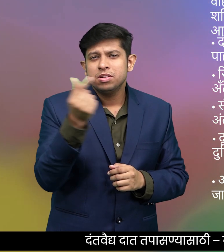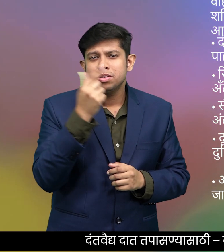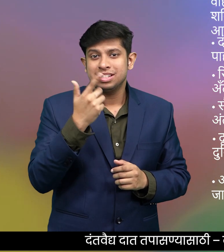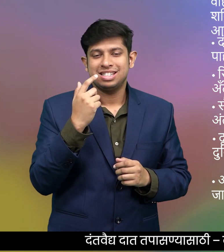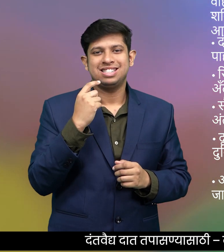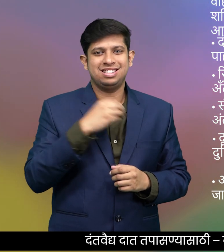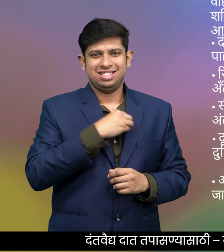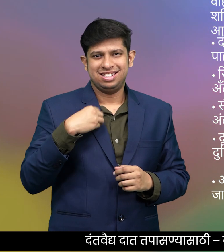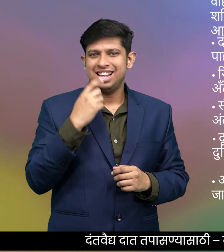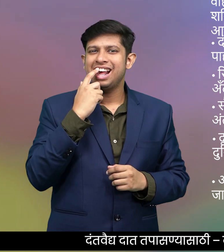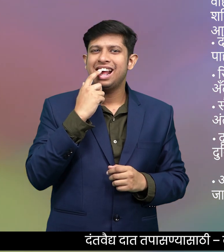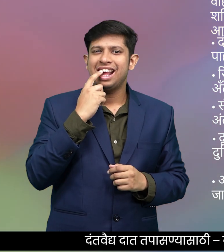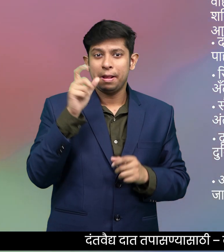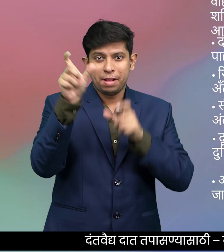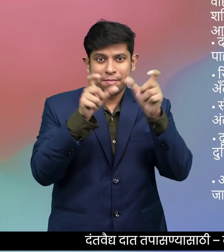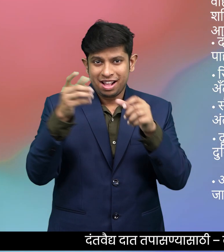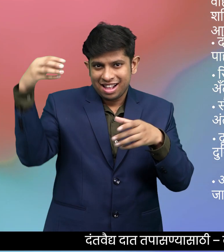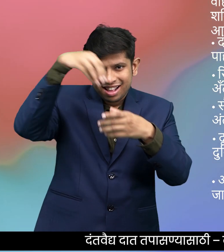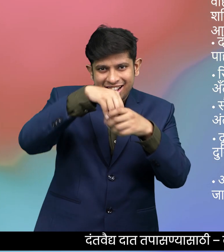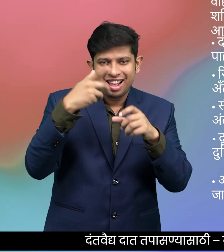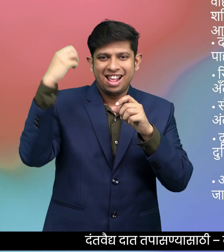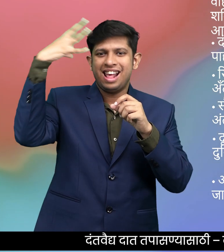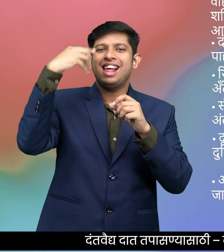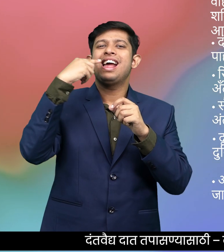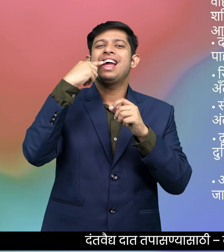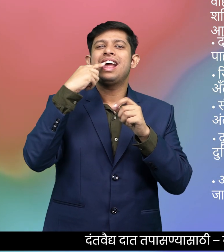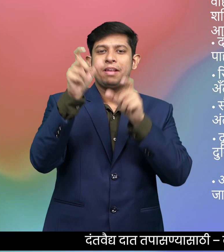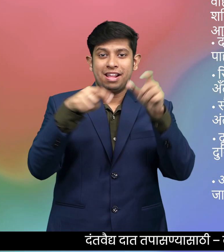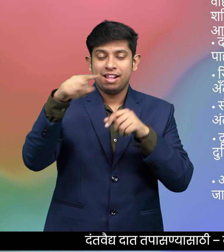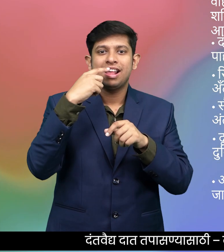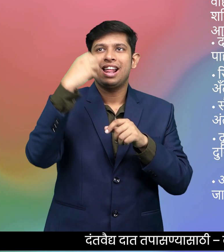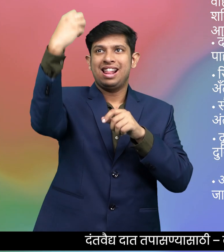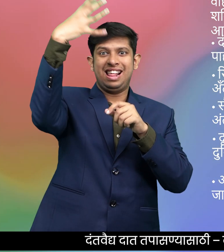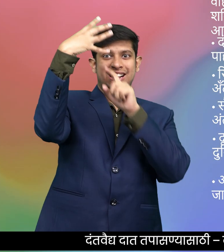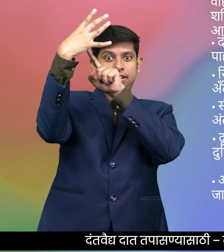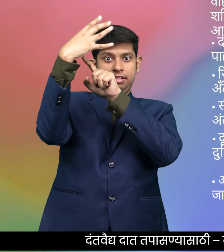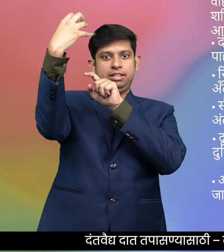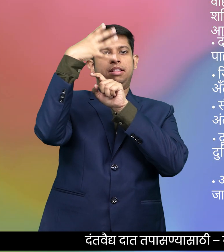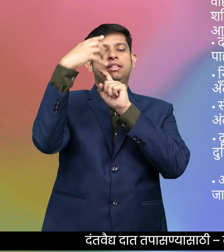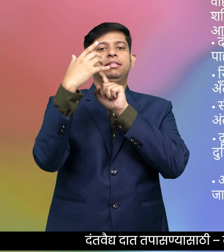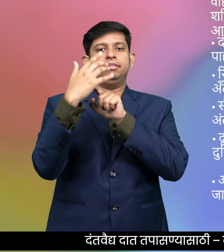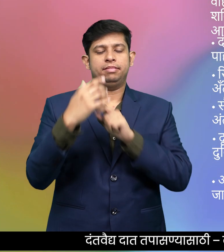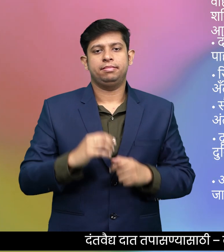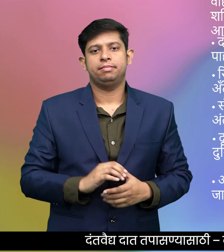It is दंतवैद्य also दात used by तपासण्यासाठी, dentists to see दातांचे large मोठे images आणि of स्पष्ट the प्रतिमे teeth of the पाहण्यासाठी. patients.